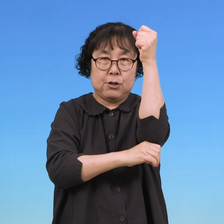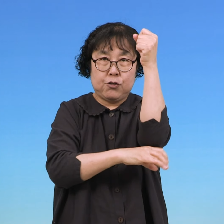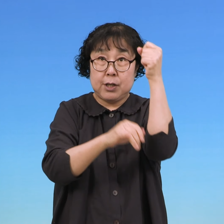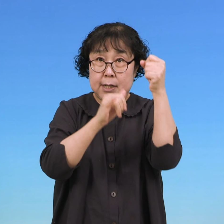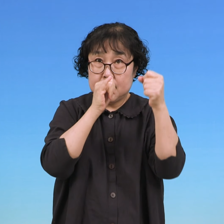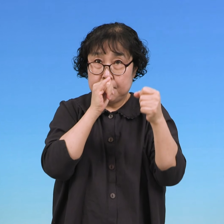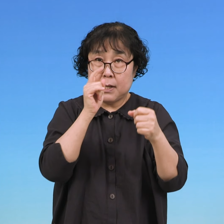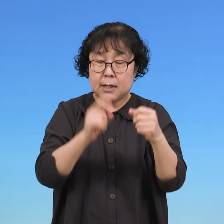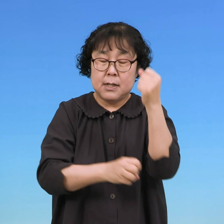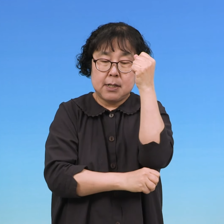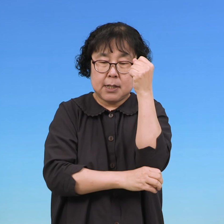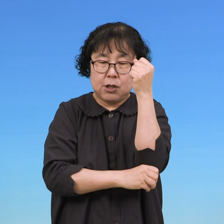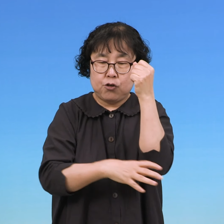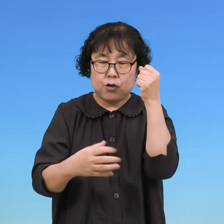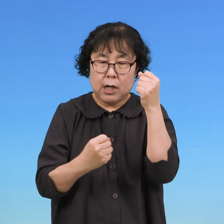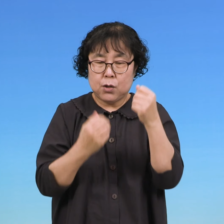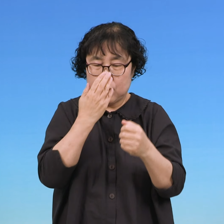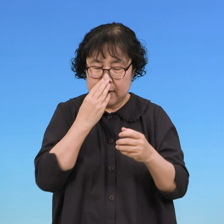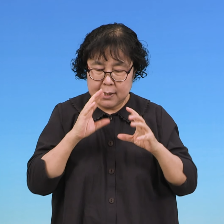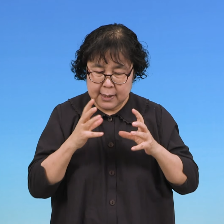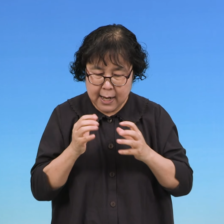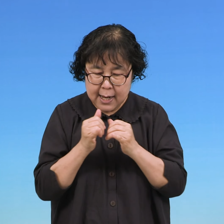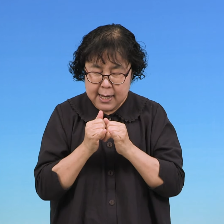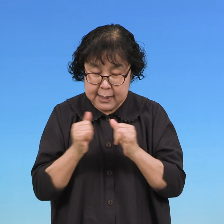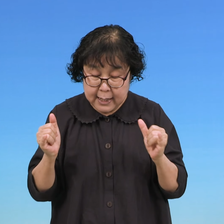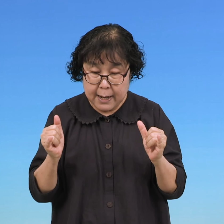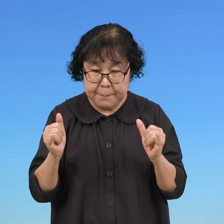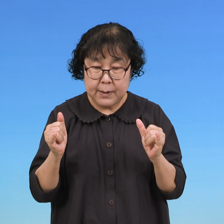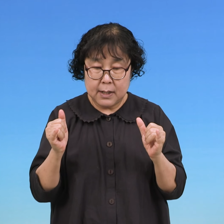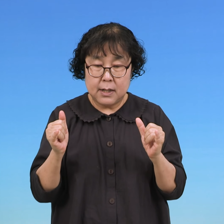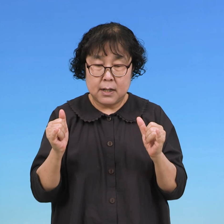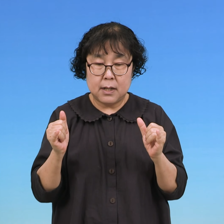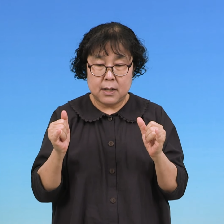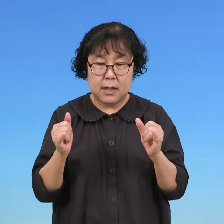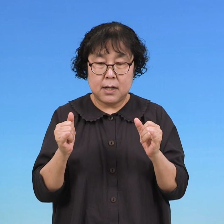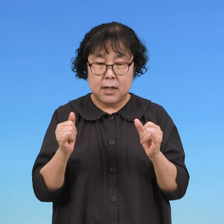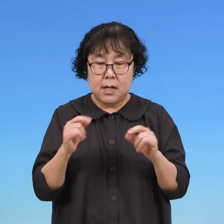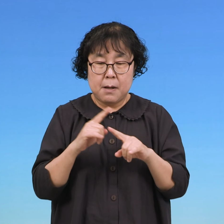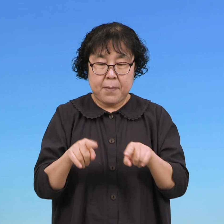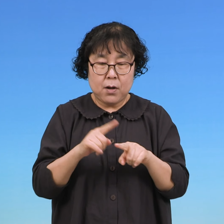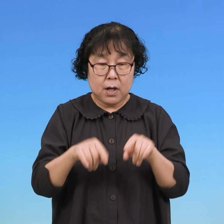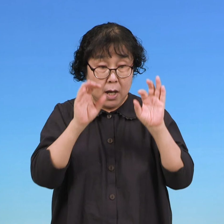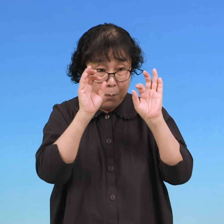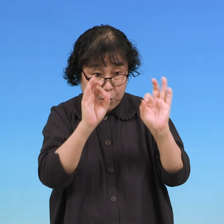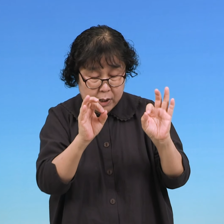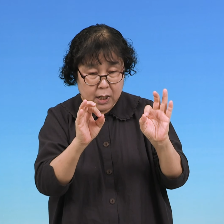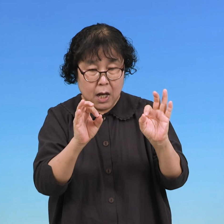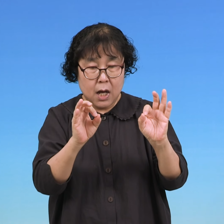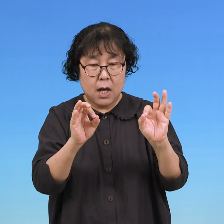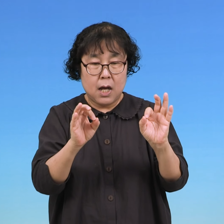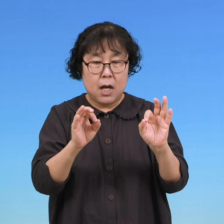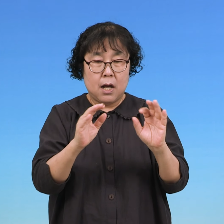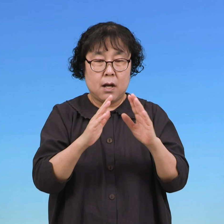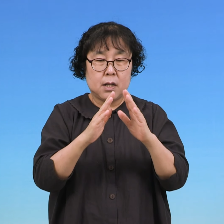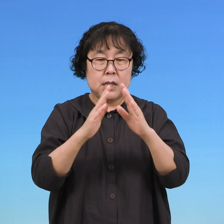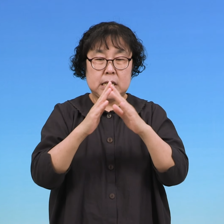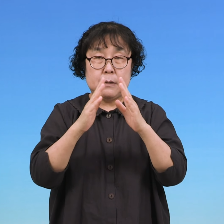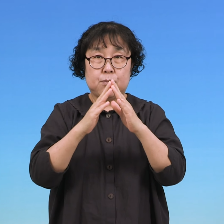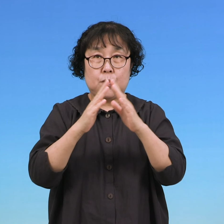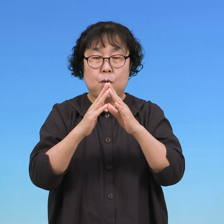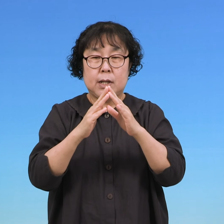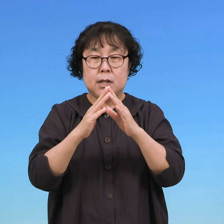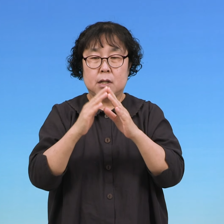기준으로 이스라엘 백성들을 재보니까 이게 집으로 말하면 이게 완전히 붕괴 직전이다